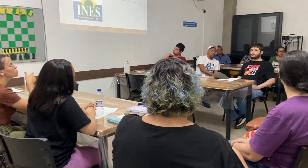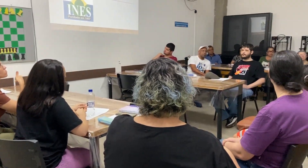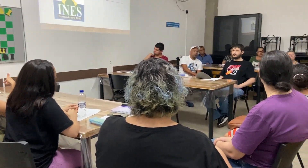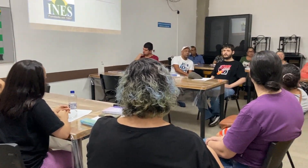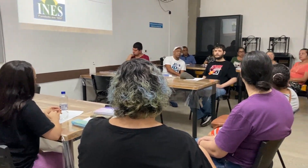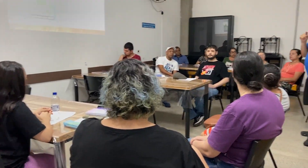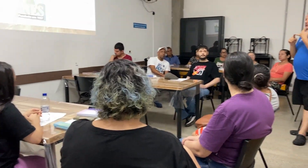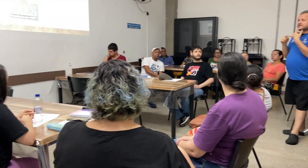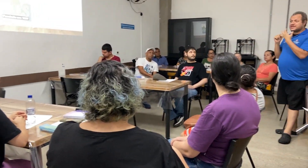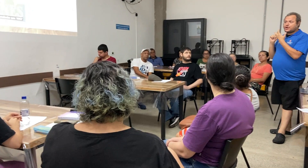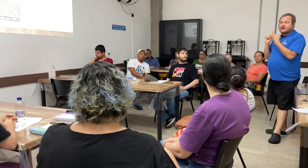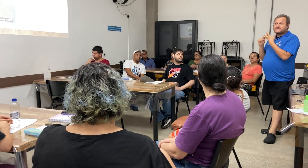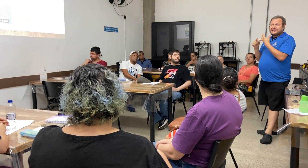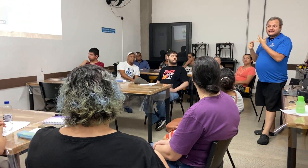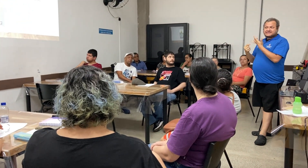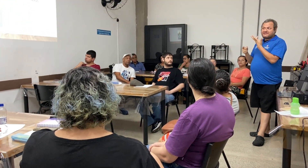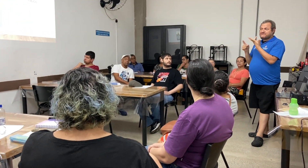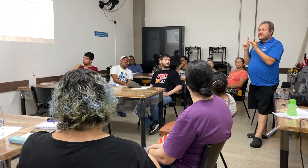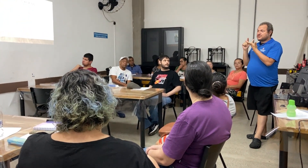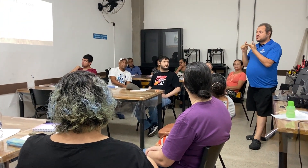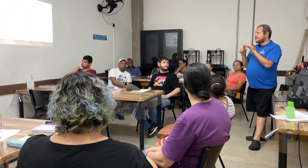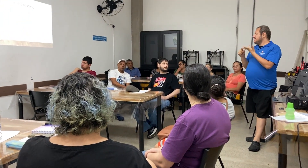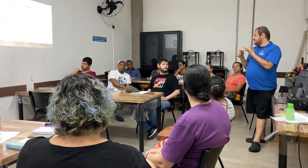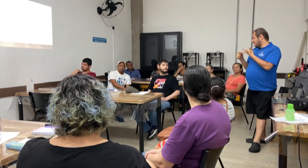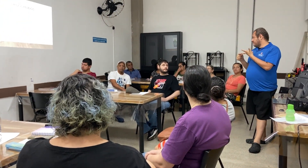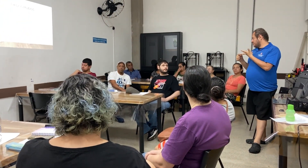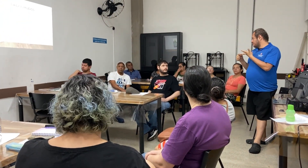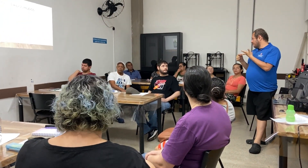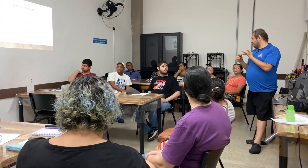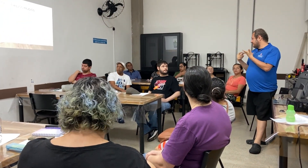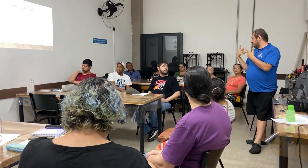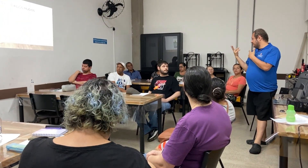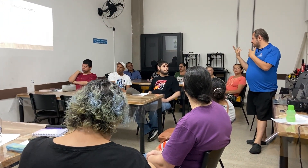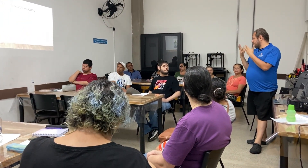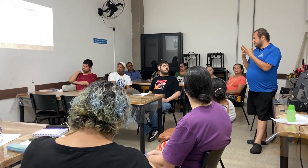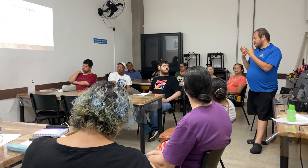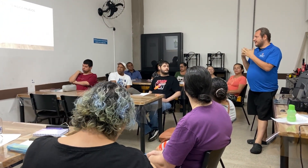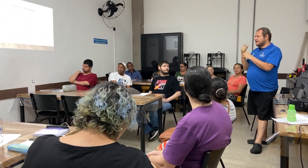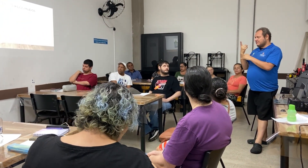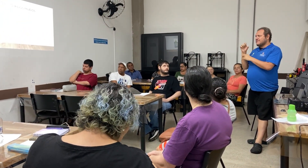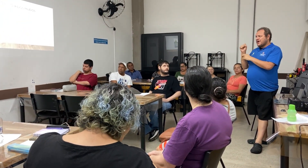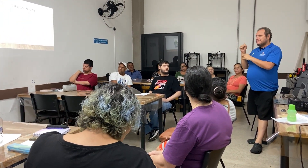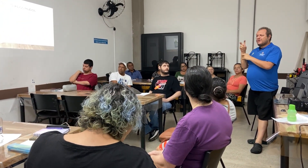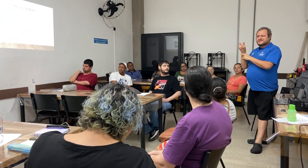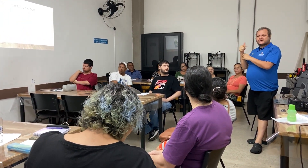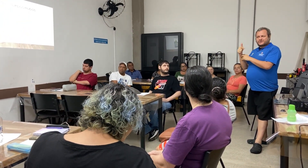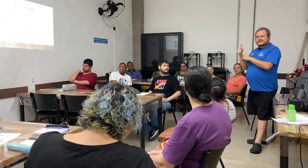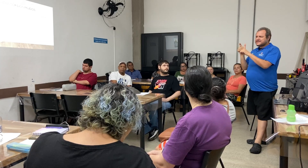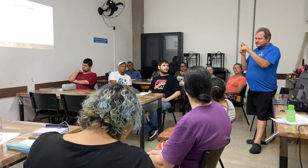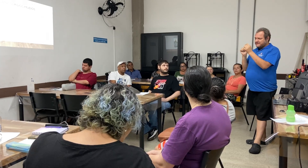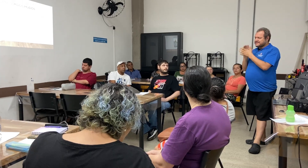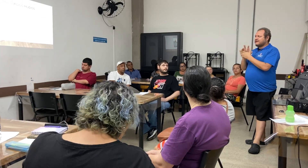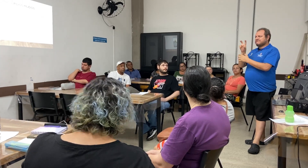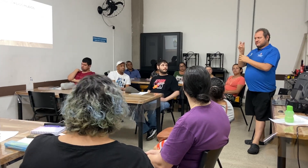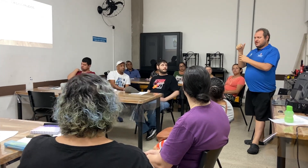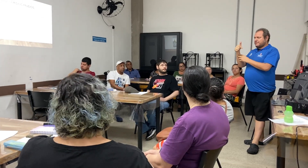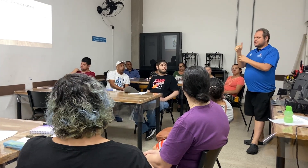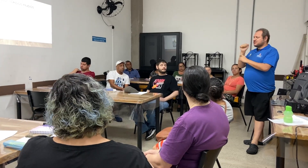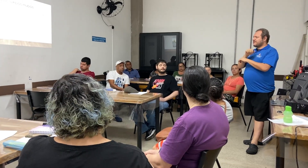que período, se é século XIX, se é 20, se é 21, se é 2000, se não é, então, 1897. Mas é, realmente a gente vai